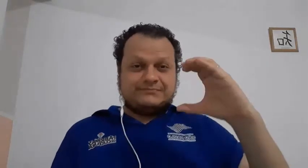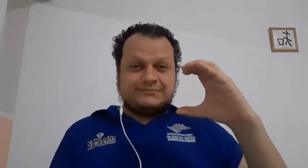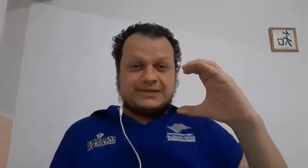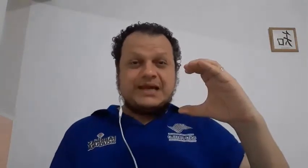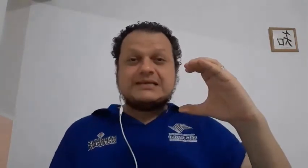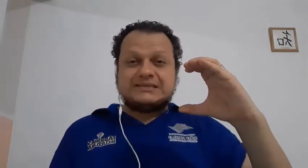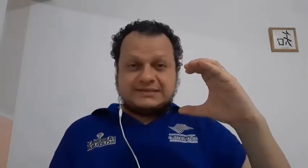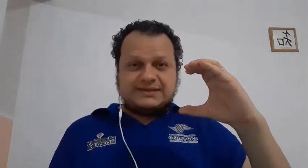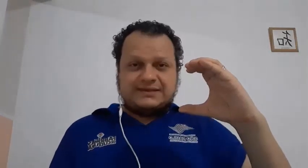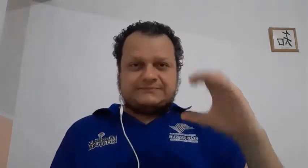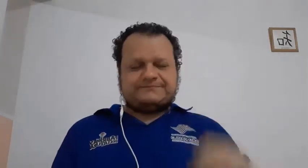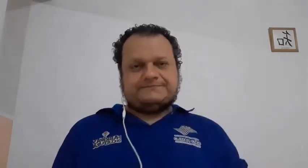C.